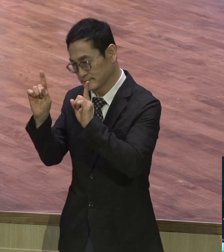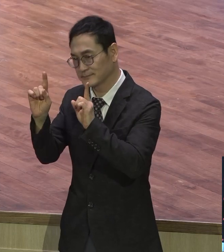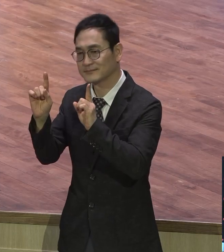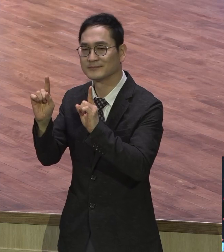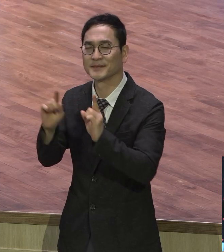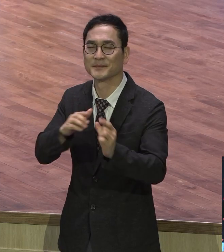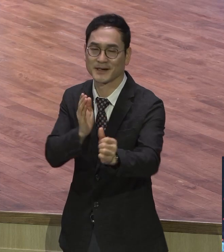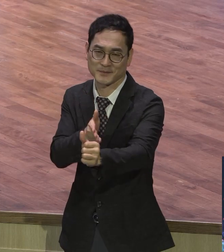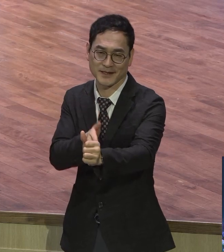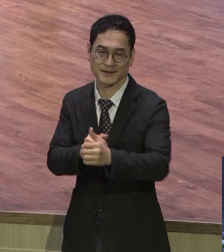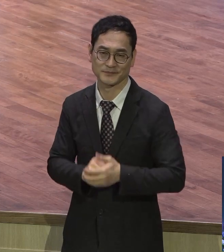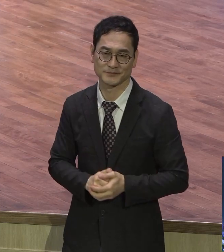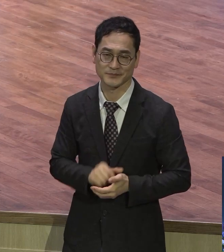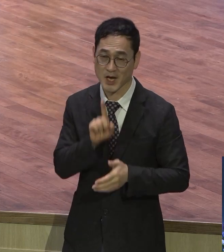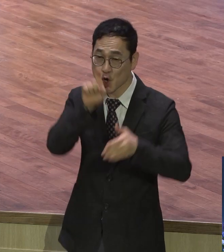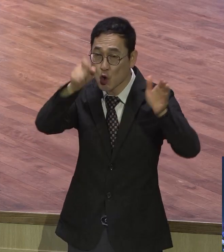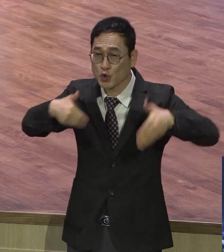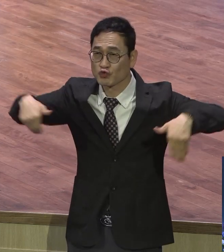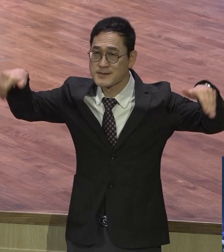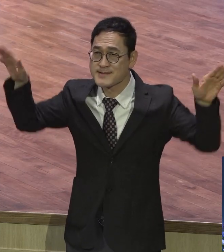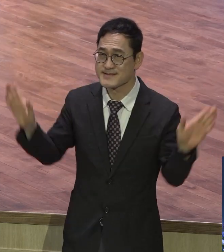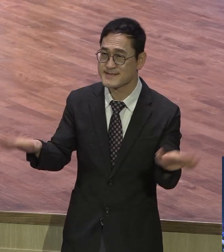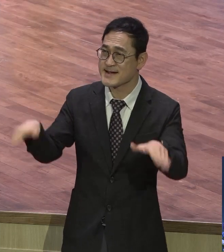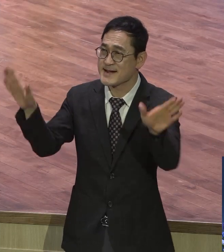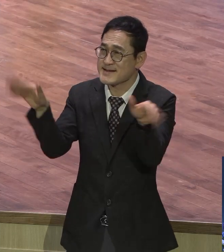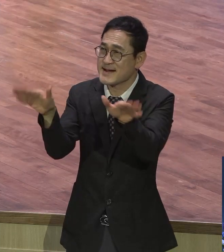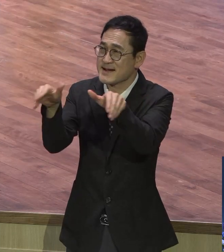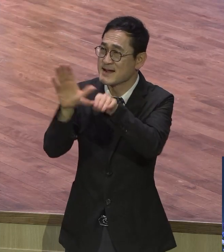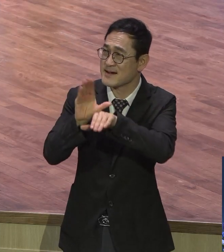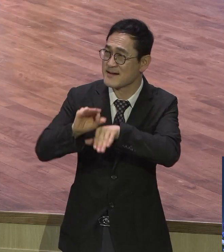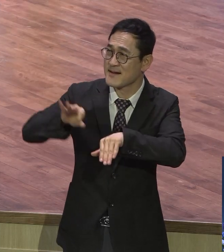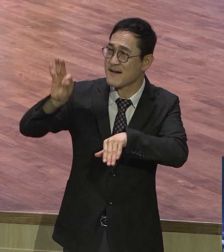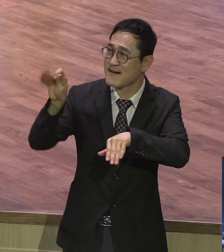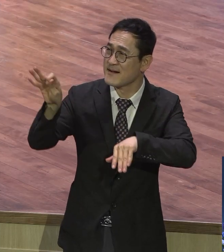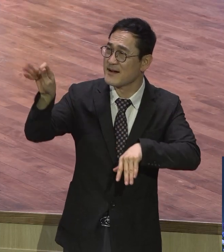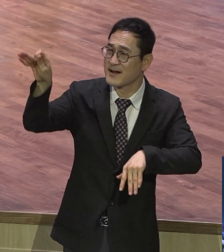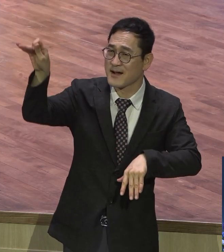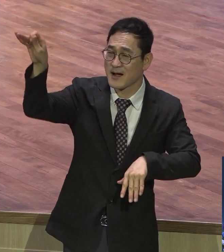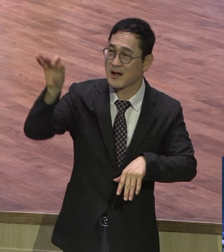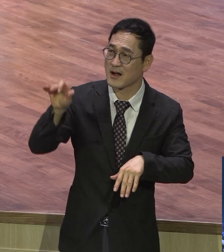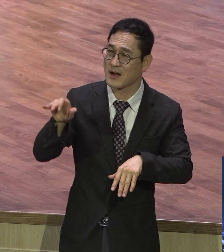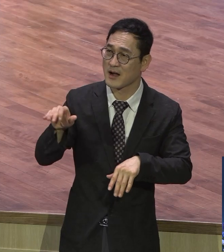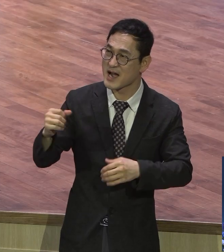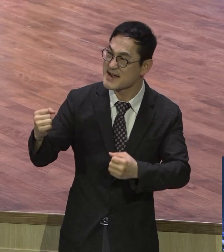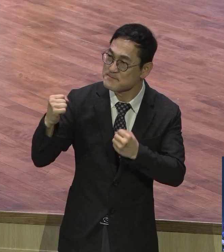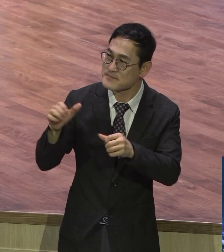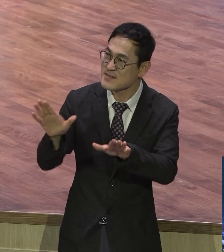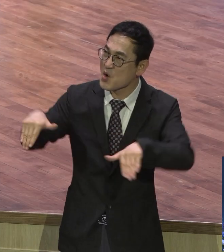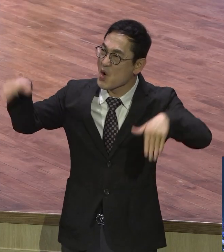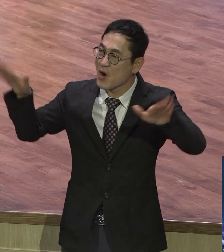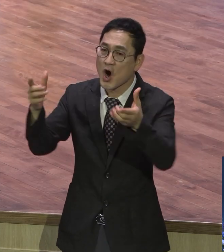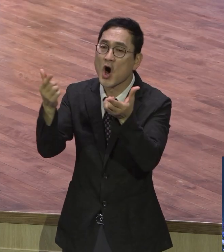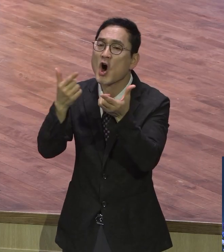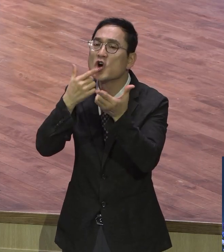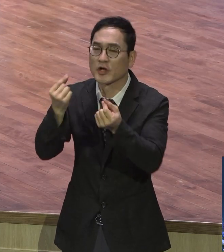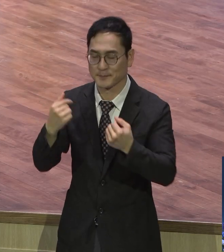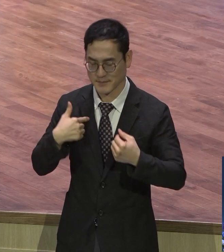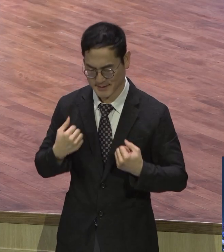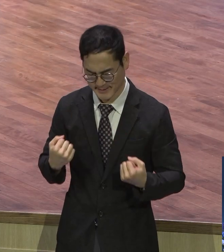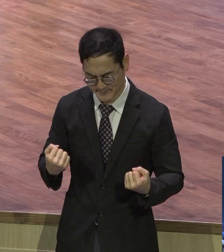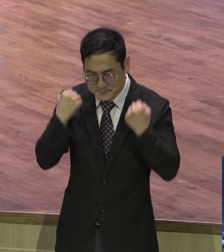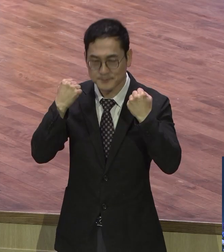날개치며 올라감 같은 그런 새 힘을 얻는 시간이 되라. 그런 말씀이요. 예배 시간에